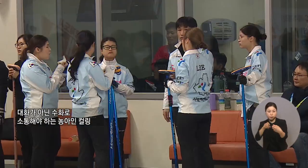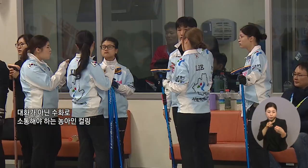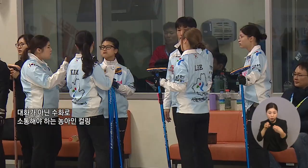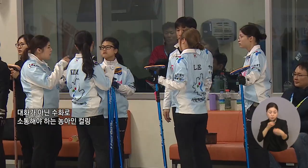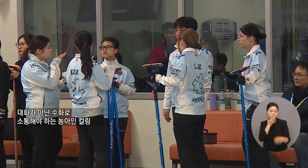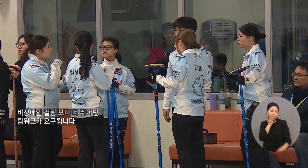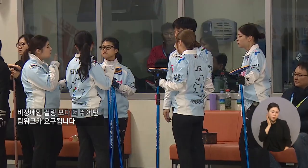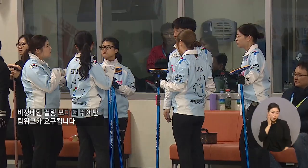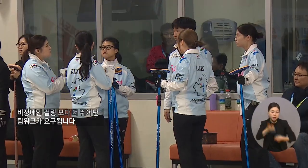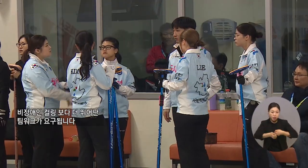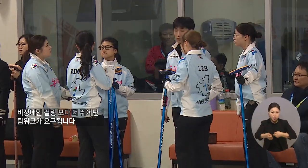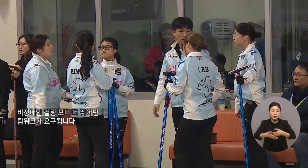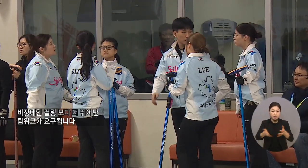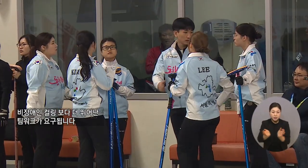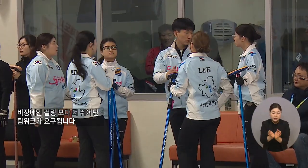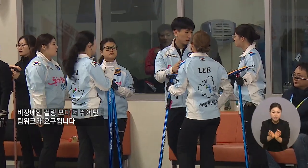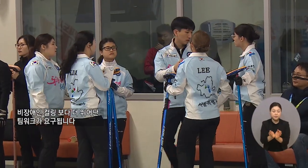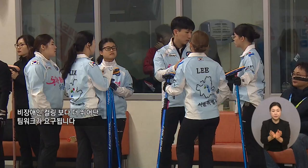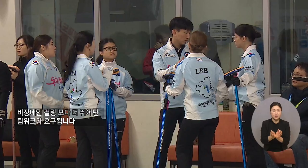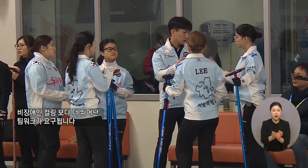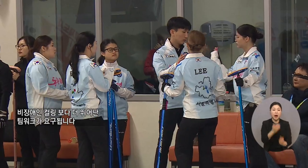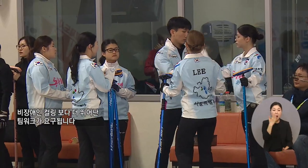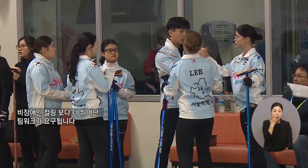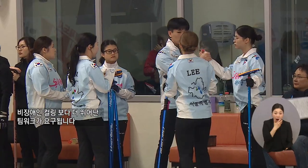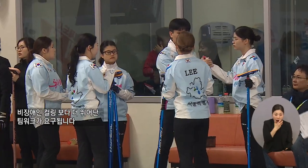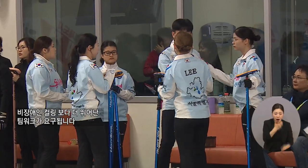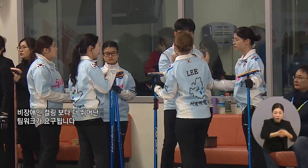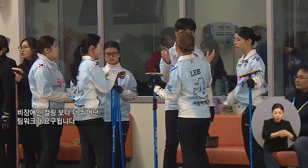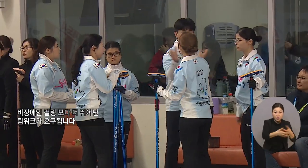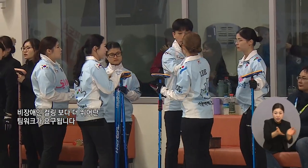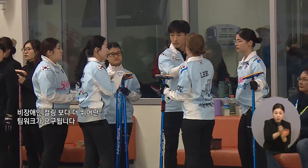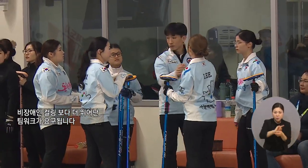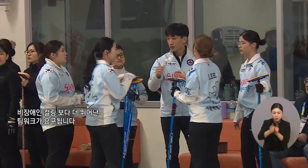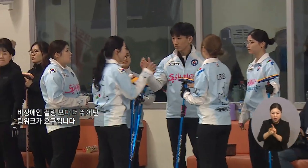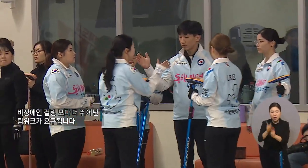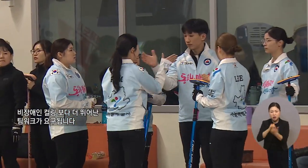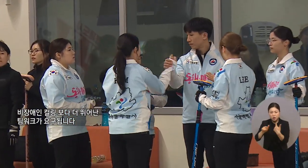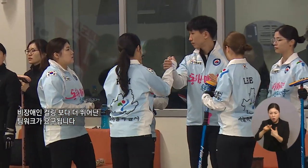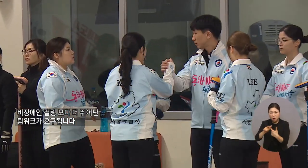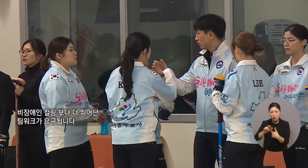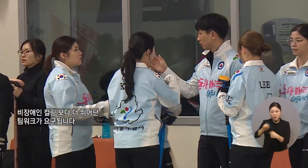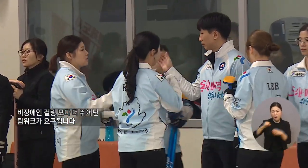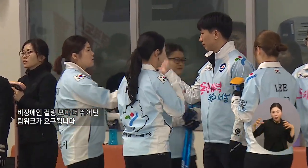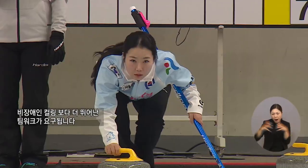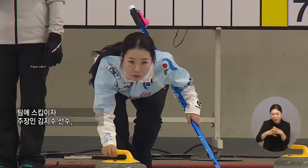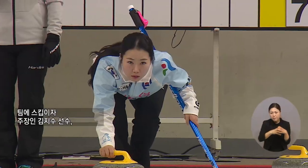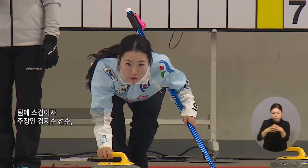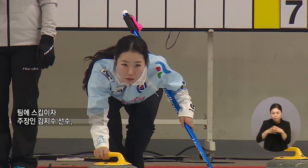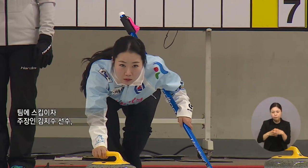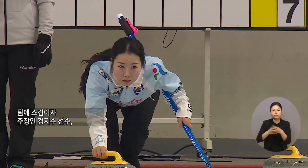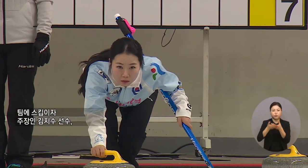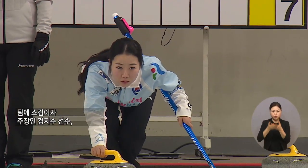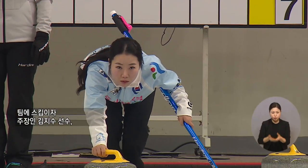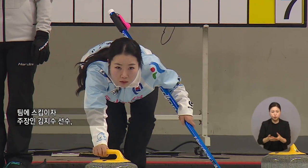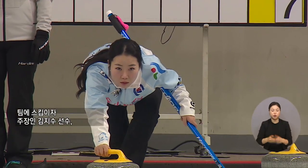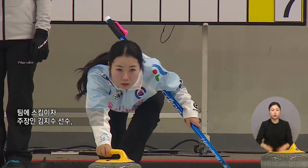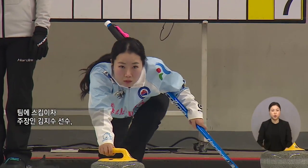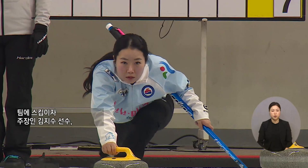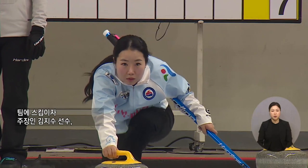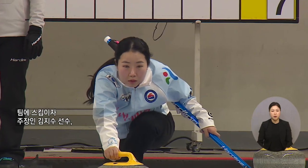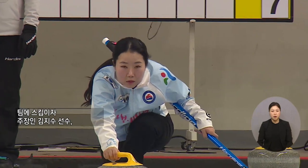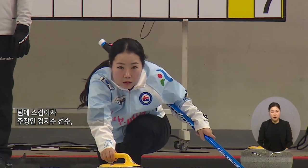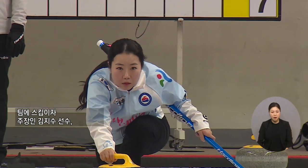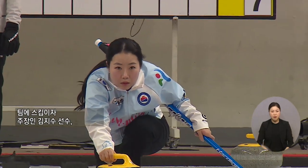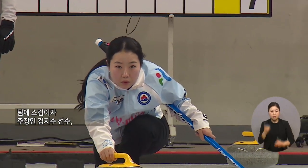컬링 비장애인 컬링 다 더 뛰어난 팀워크가 요구됩니다 팀의 스킵 비자 주장인